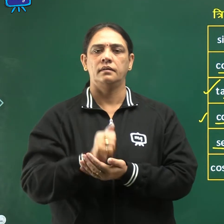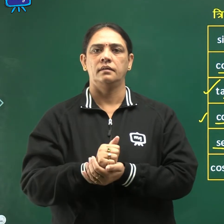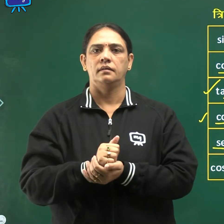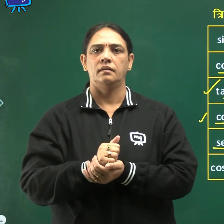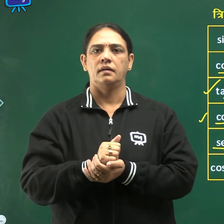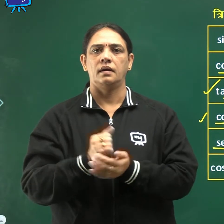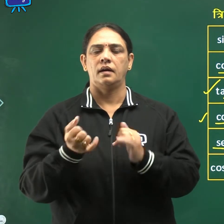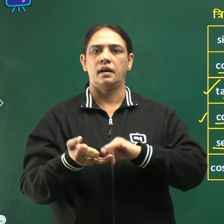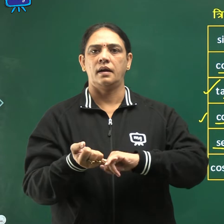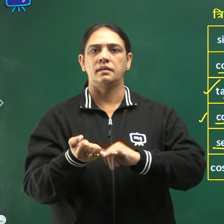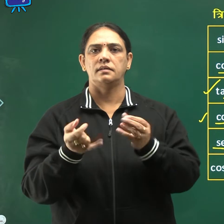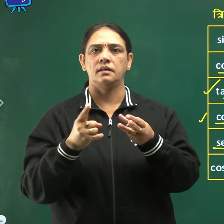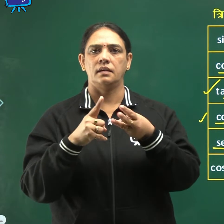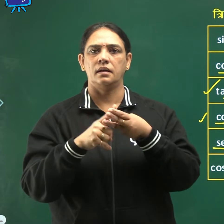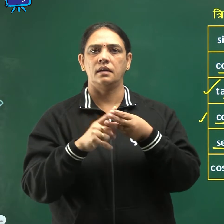सेक थीटा बराबर